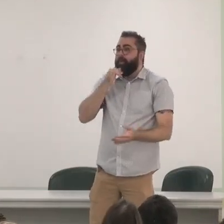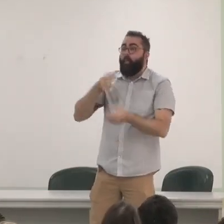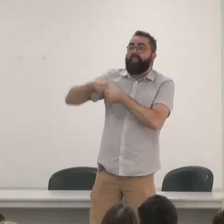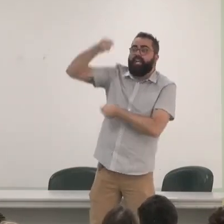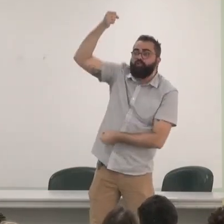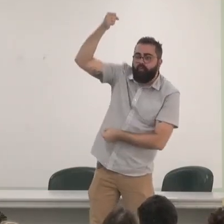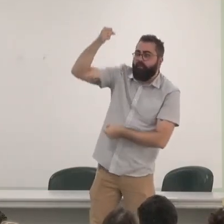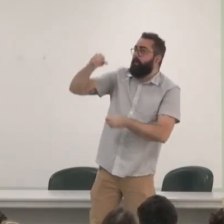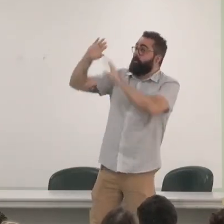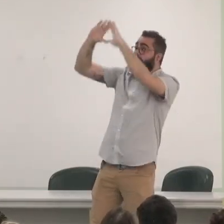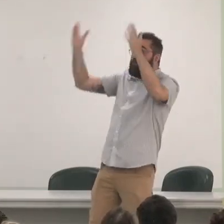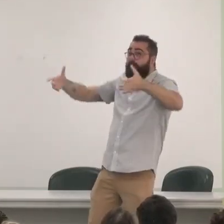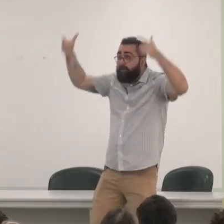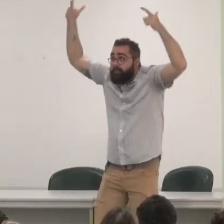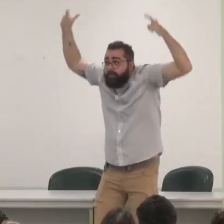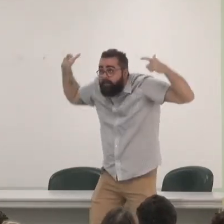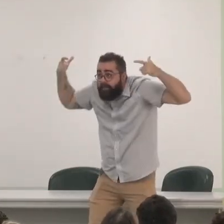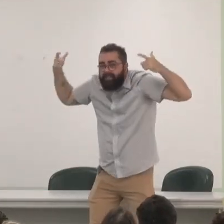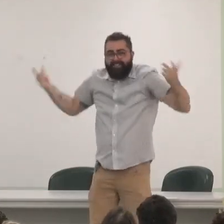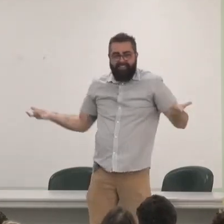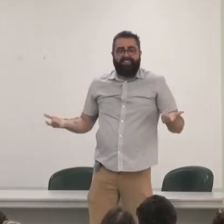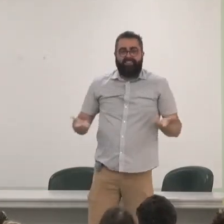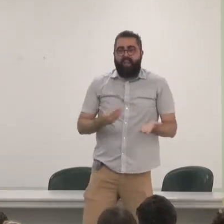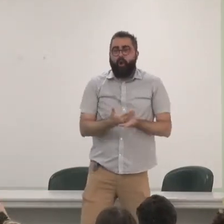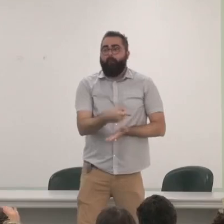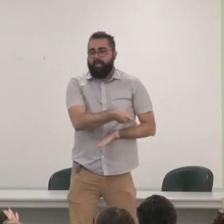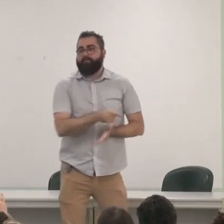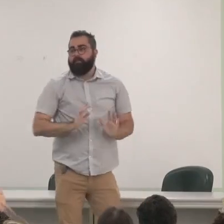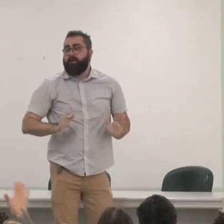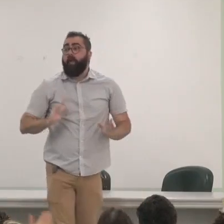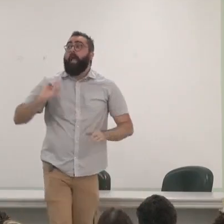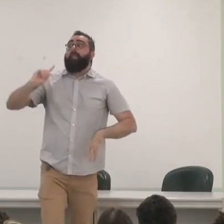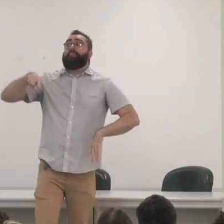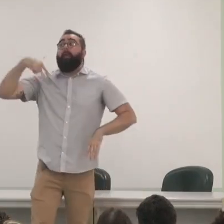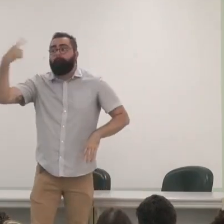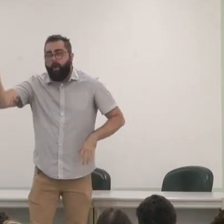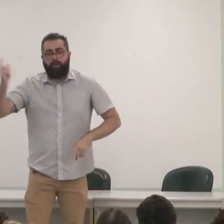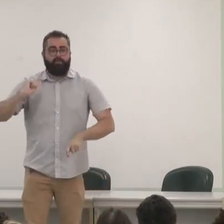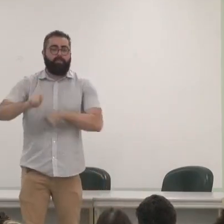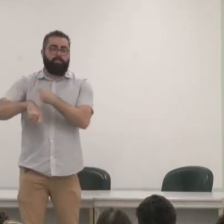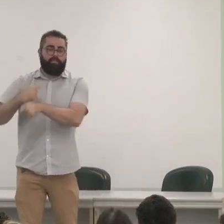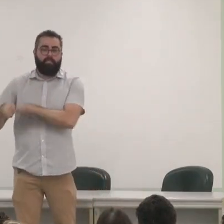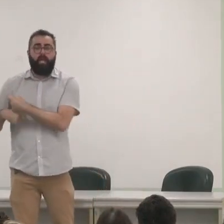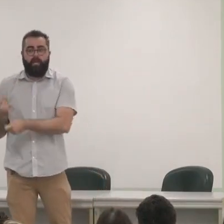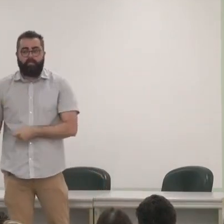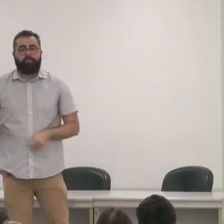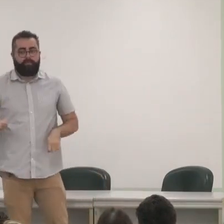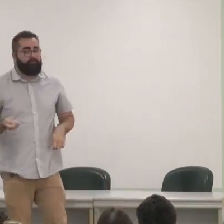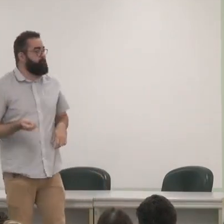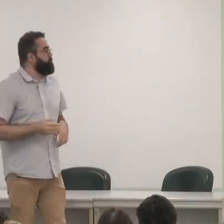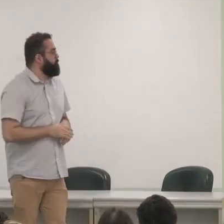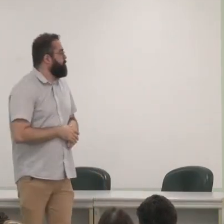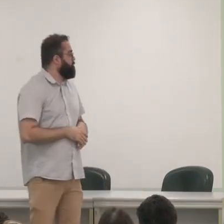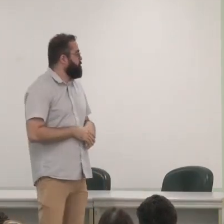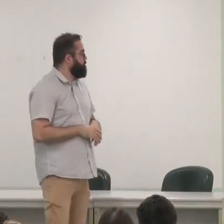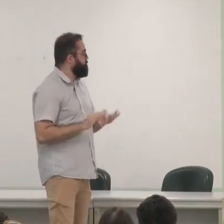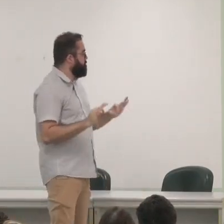formato, guarda-chuva, né? Então, eles faziam isso, o formato cônico do guarda-chuva, enfim, a ponto de